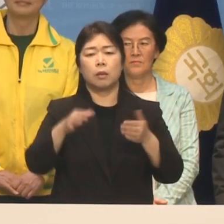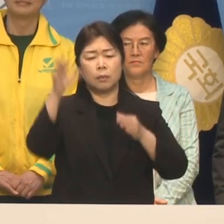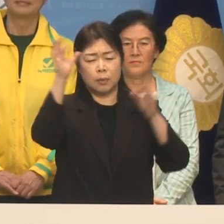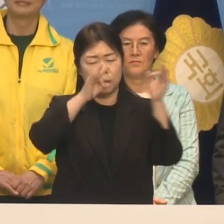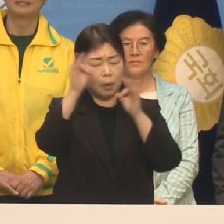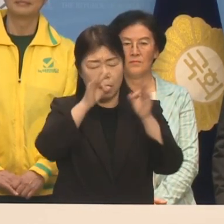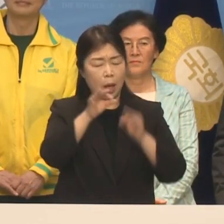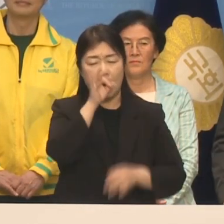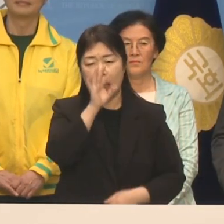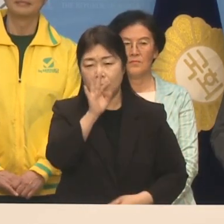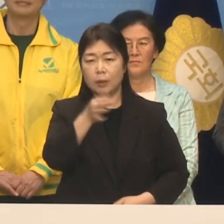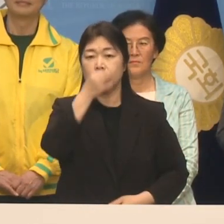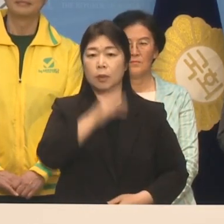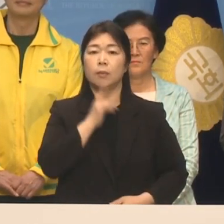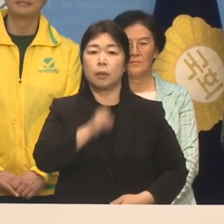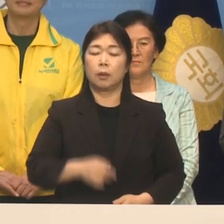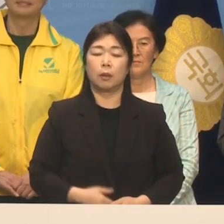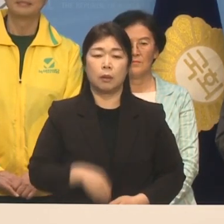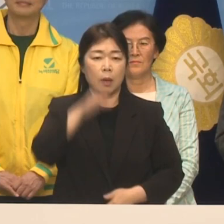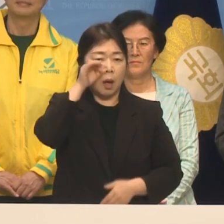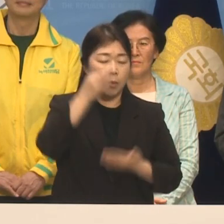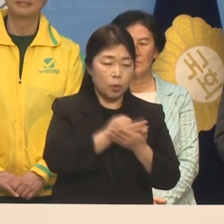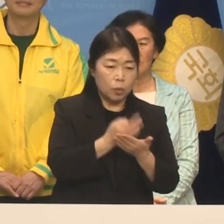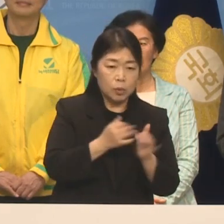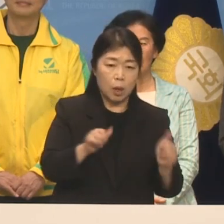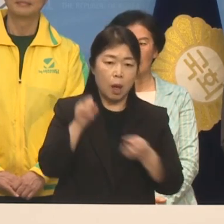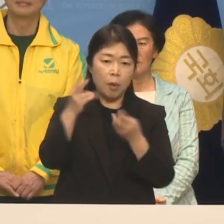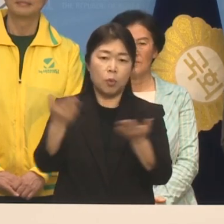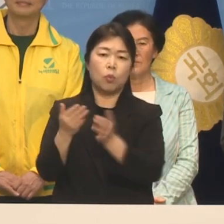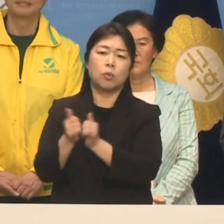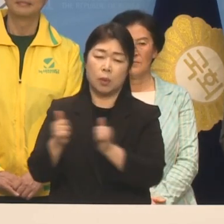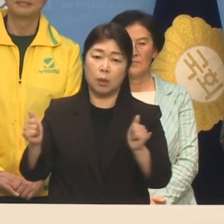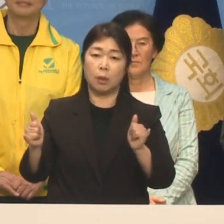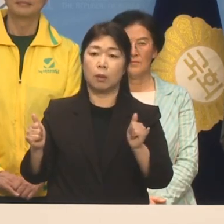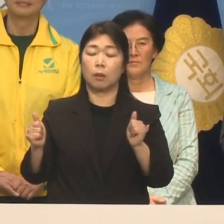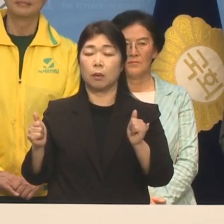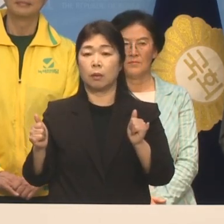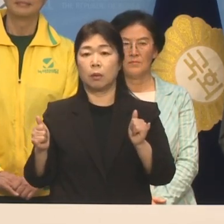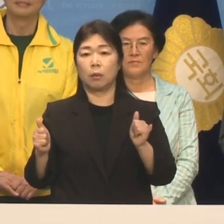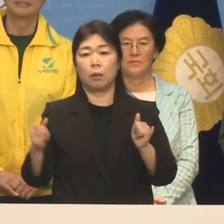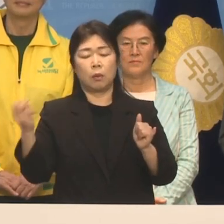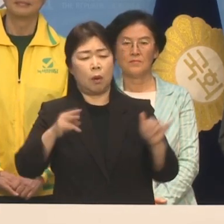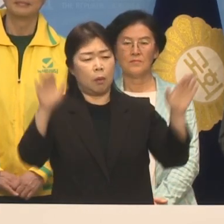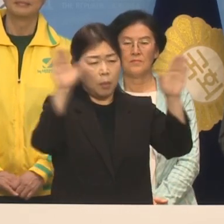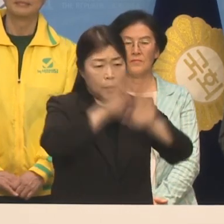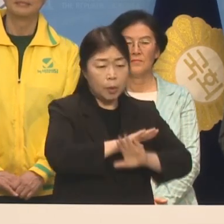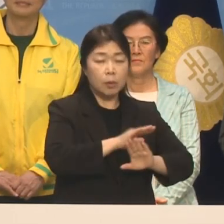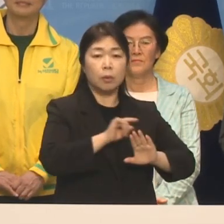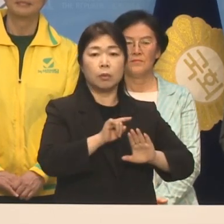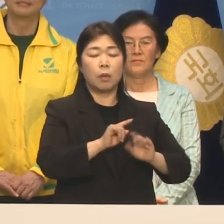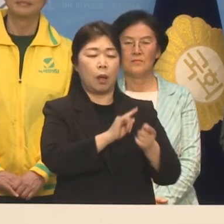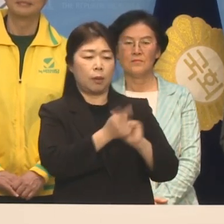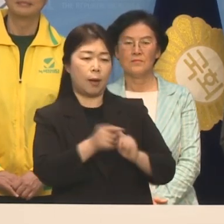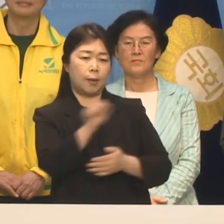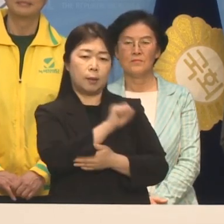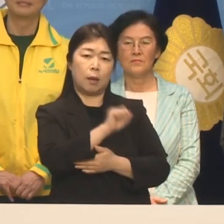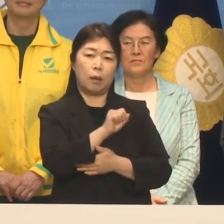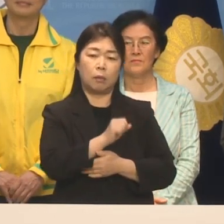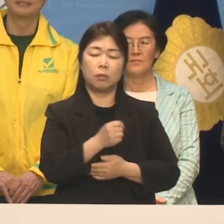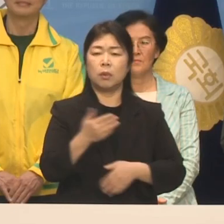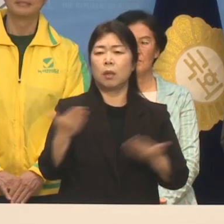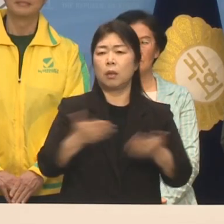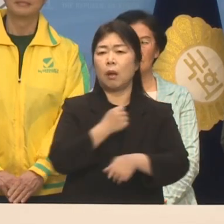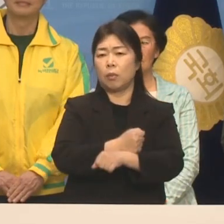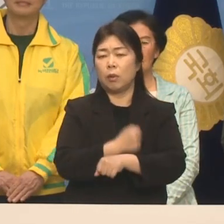했습니다. 알바 노동자, 배달 노동자, 또 밤에는 대리기사 노동자를